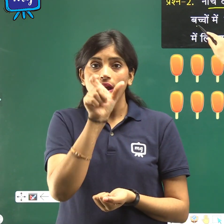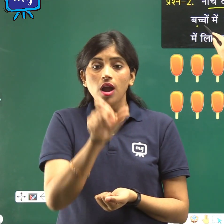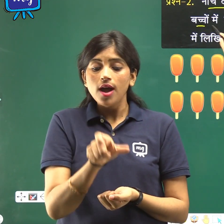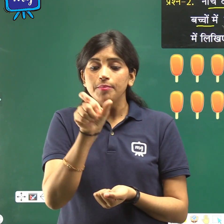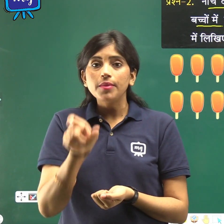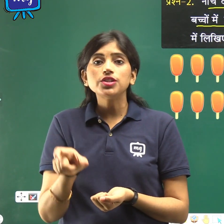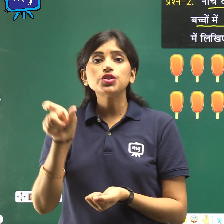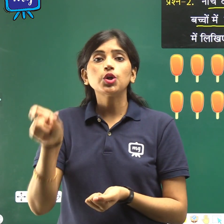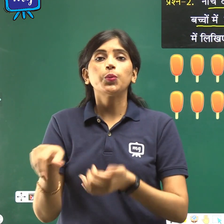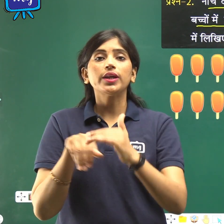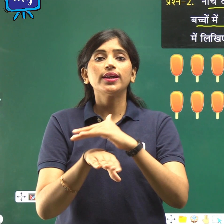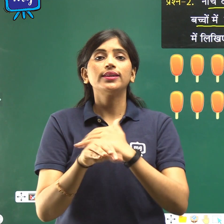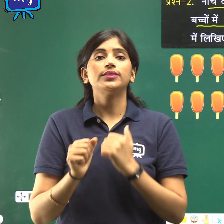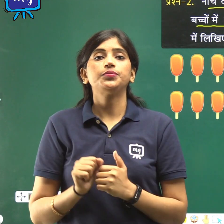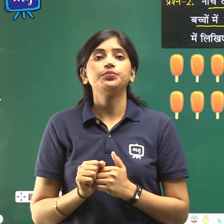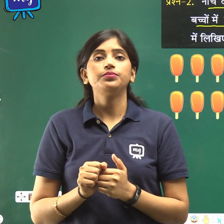बच्चों में